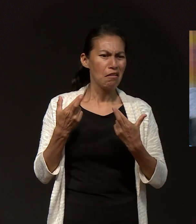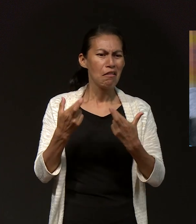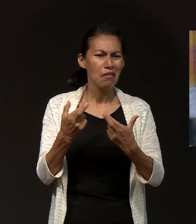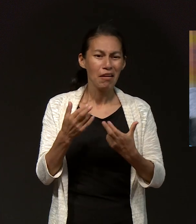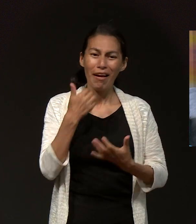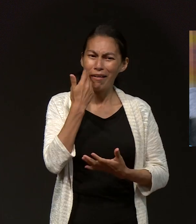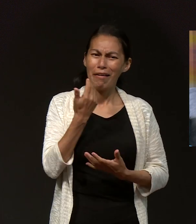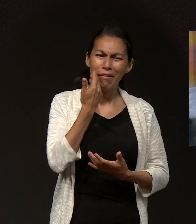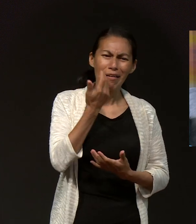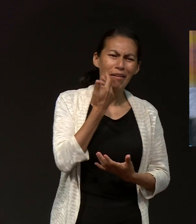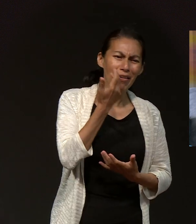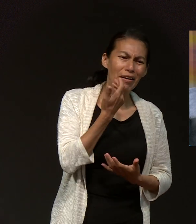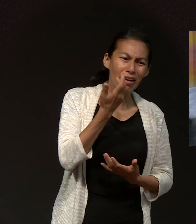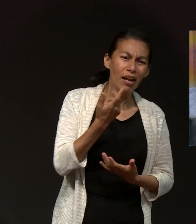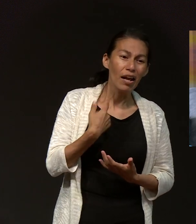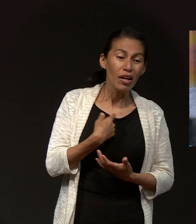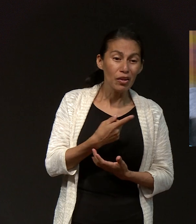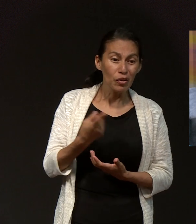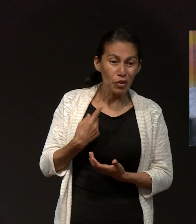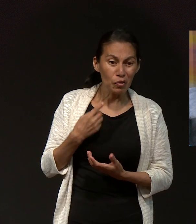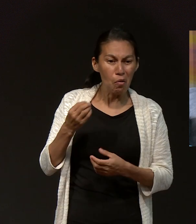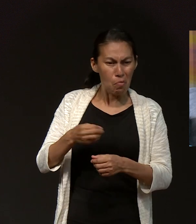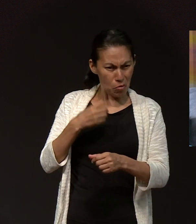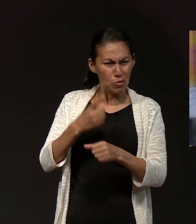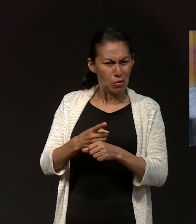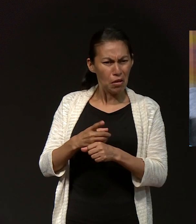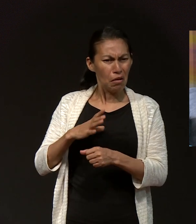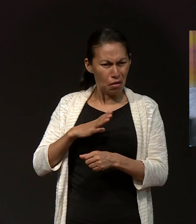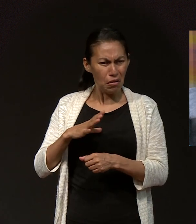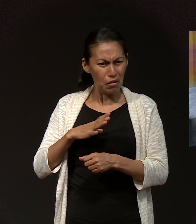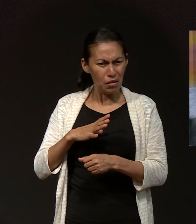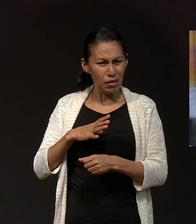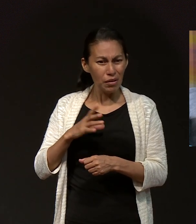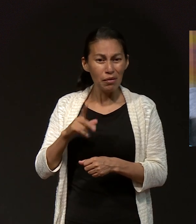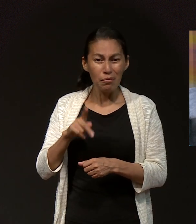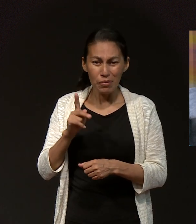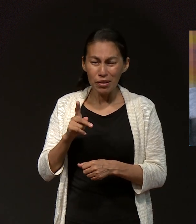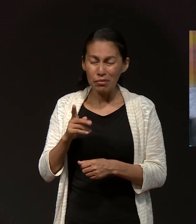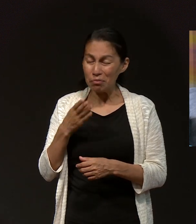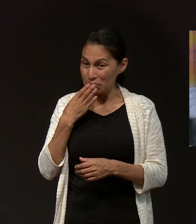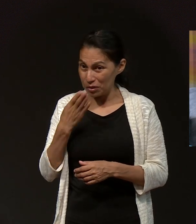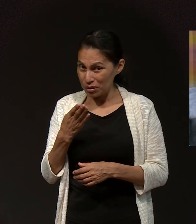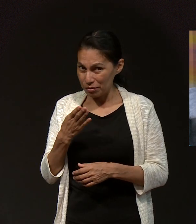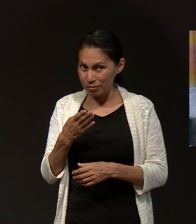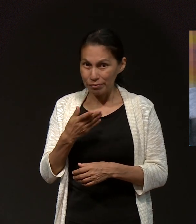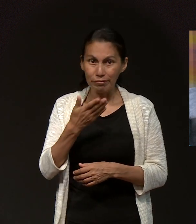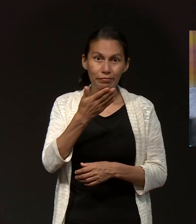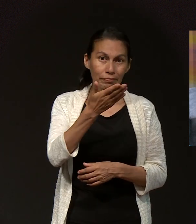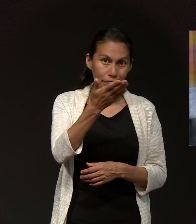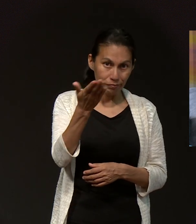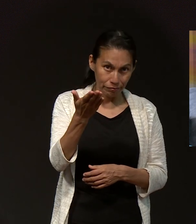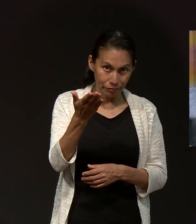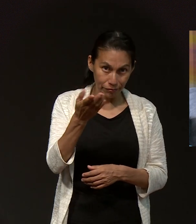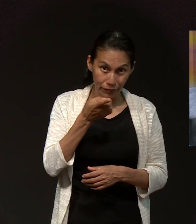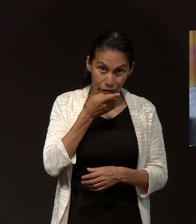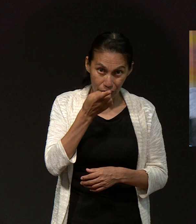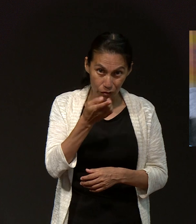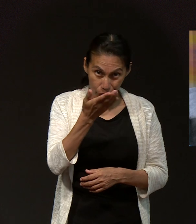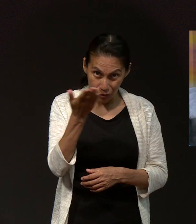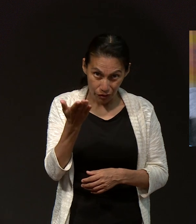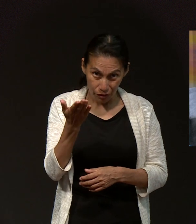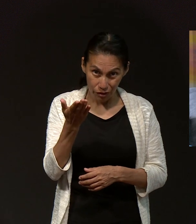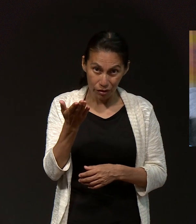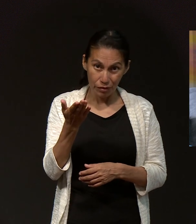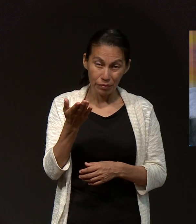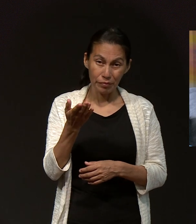riquezas. Y tuvimos la oportunidad de estar ahí y no te llena. Pastor, le quiero decir a todos los que nos escuchen, a lo mejor suena como